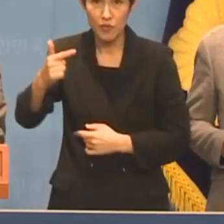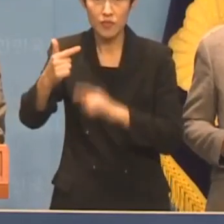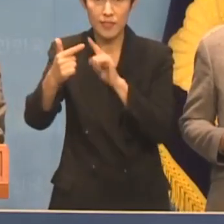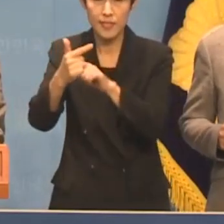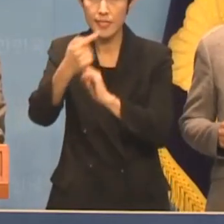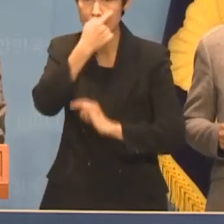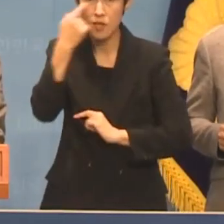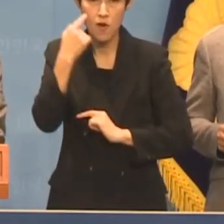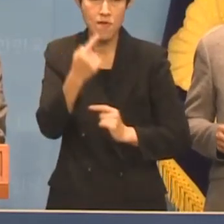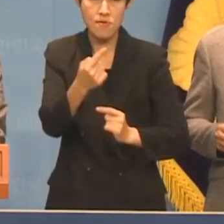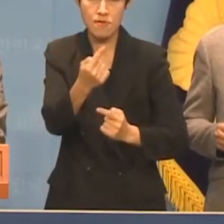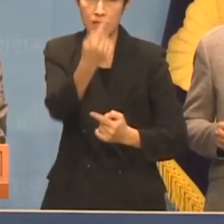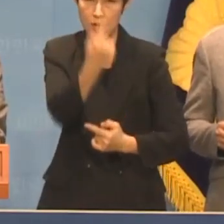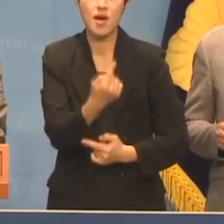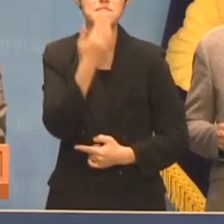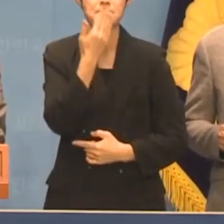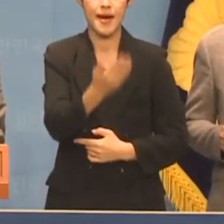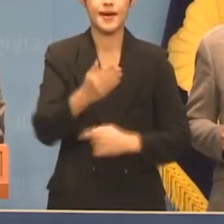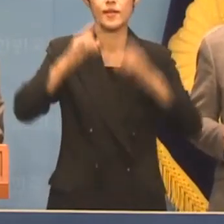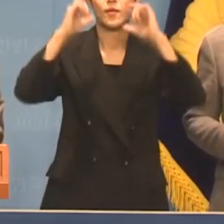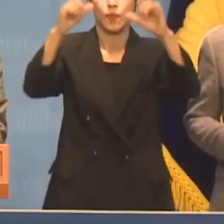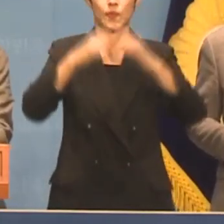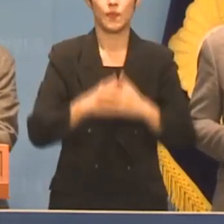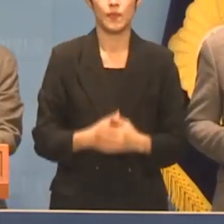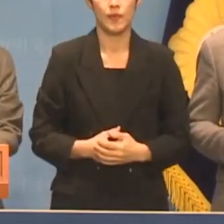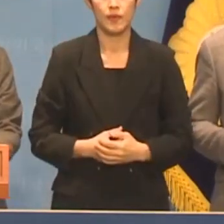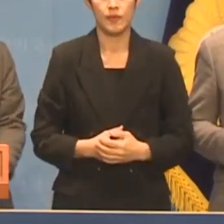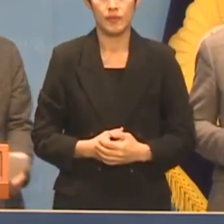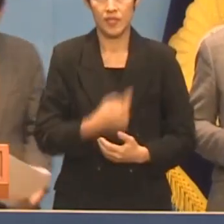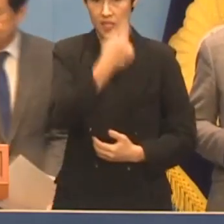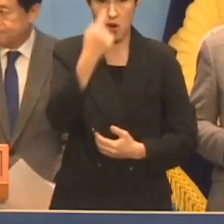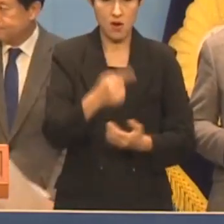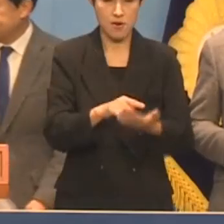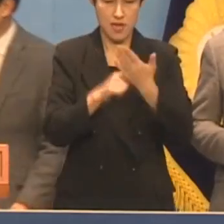계속 나올 수 있다는 것을 경고합니다.